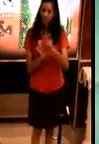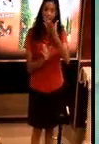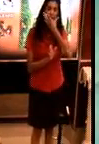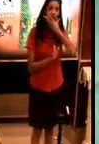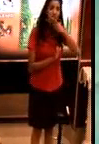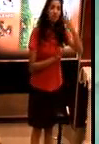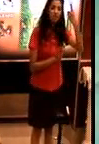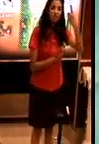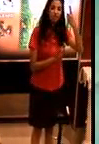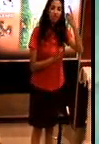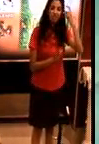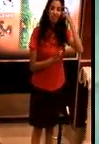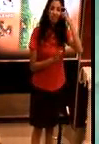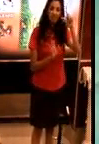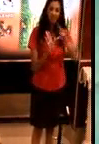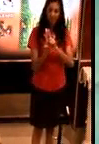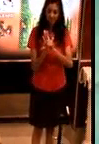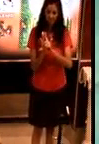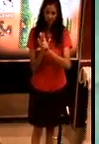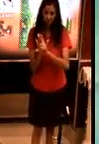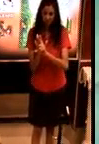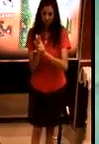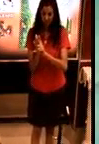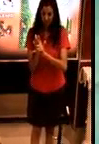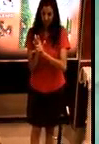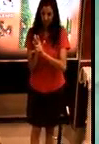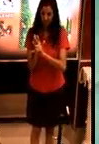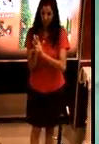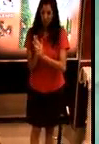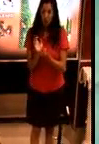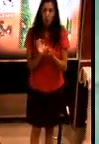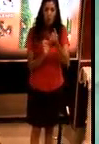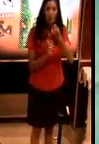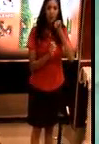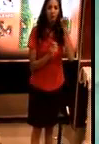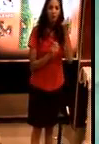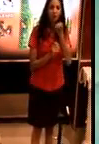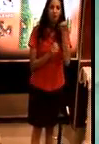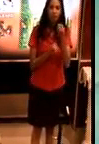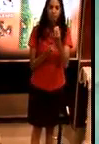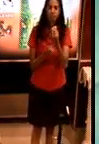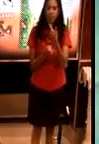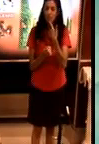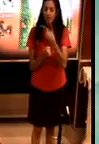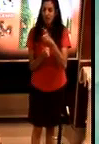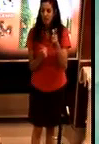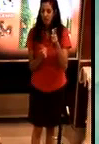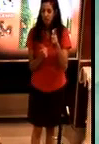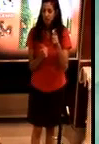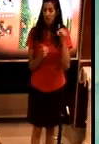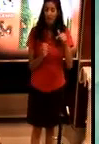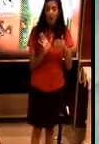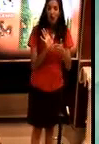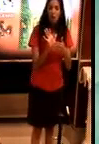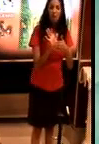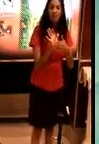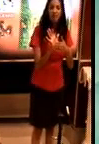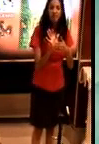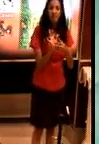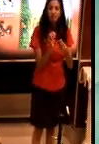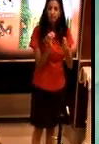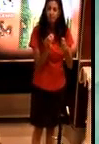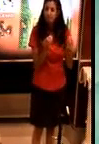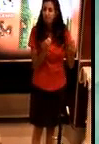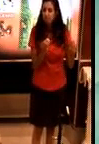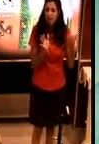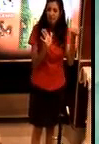10 mandamientos, hermanos. Pero hay un mandamiento en especial que es un sello porque tiene